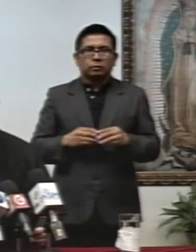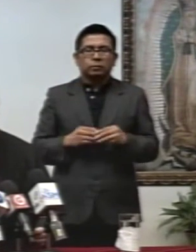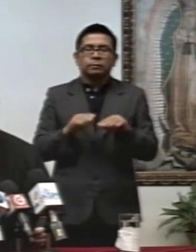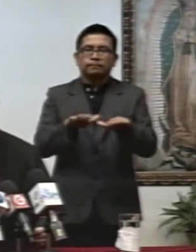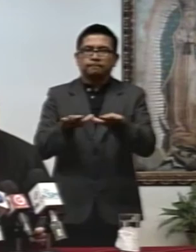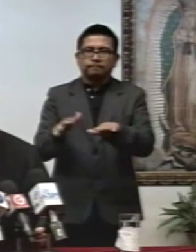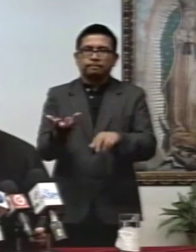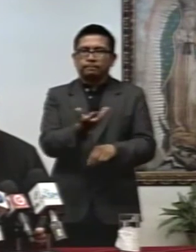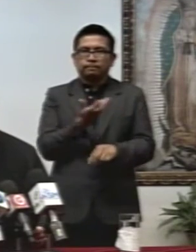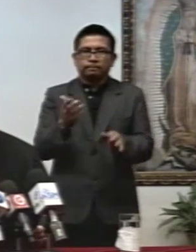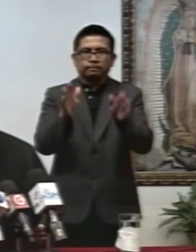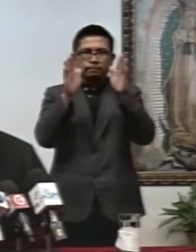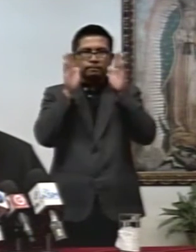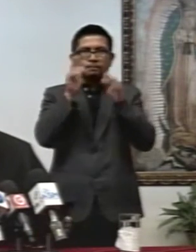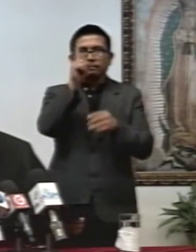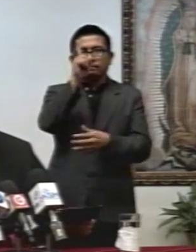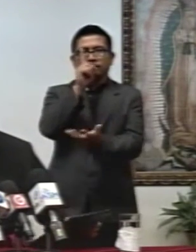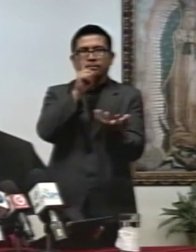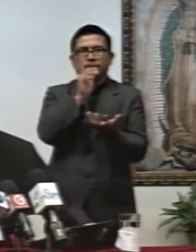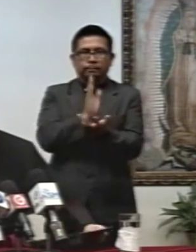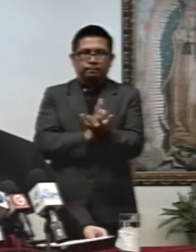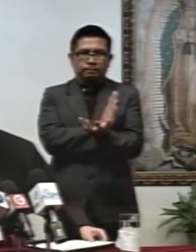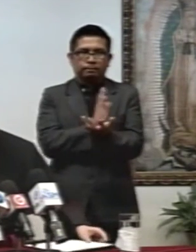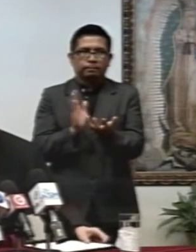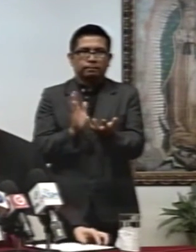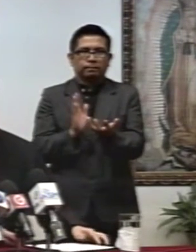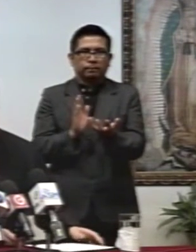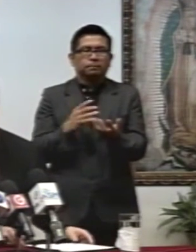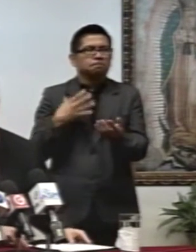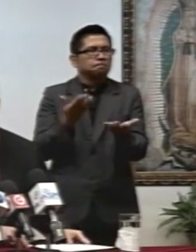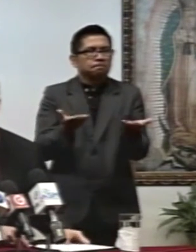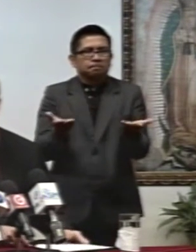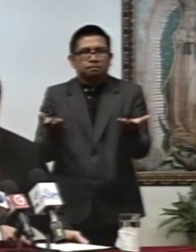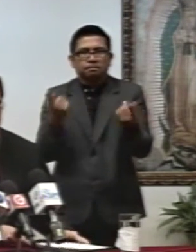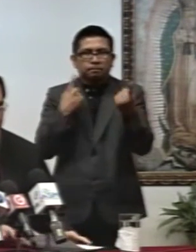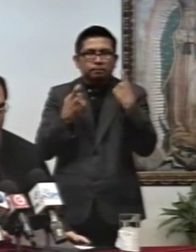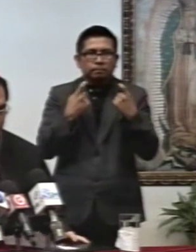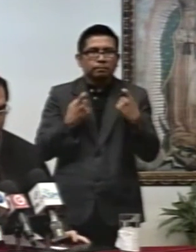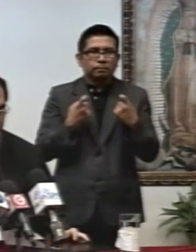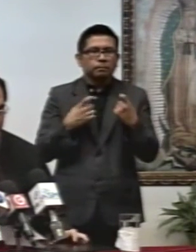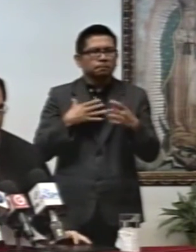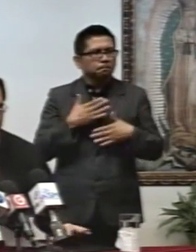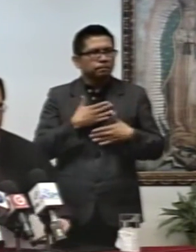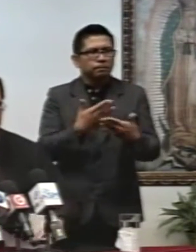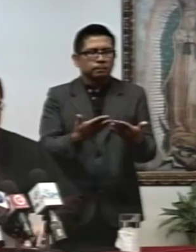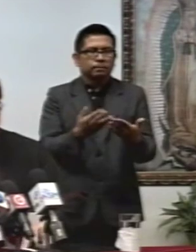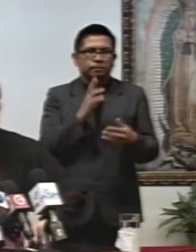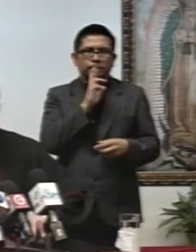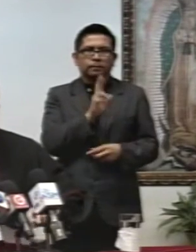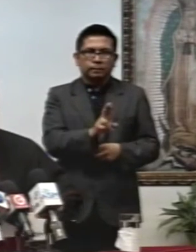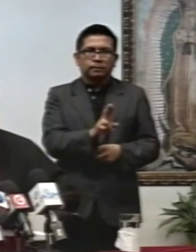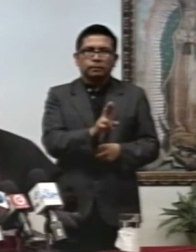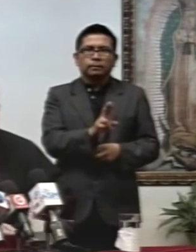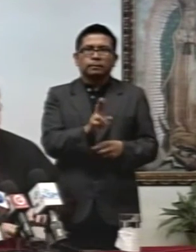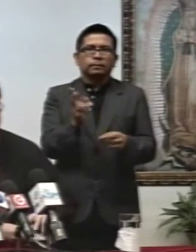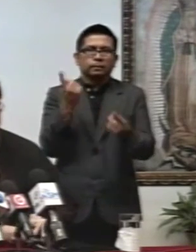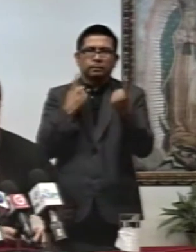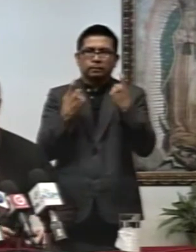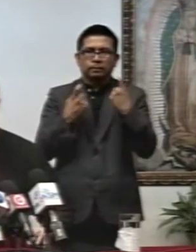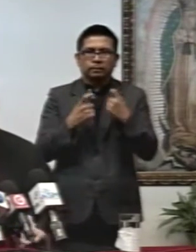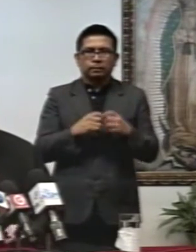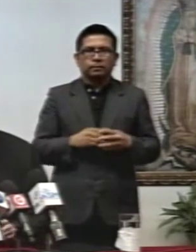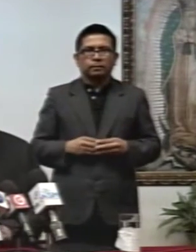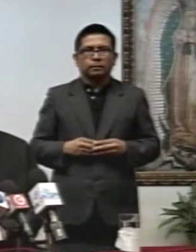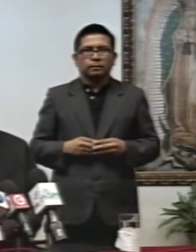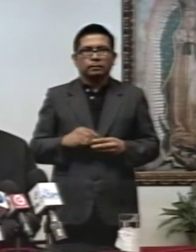Muchas gracias por su atención, que Dios nos bendiga a todos y estamos disponibles con la mejor voluntad para contestar sus